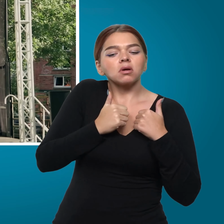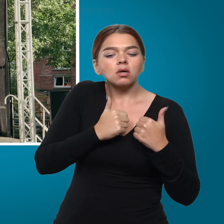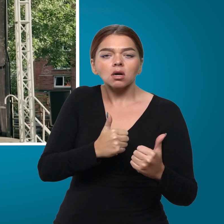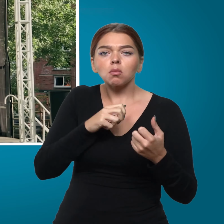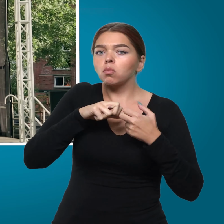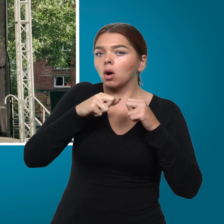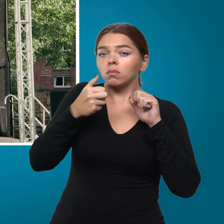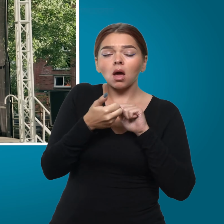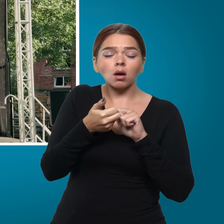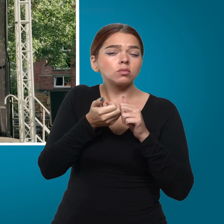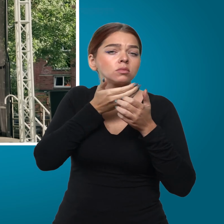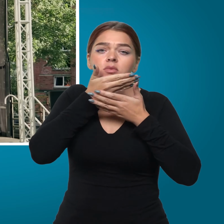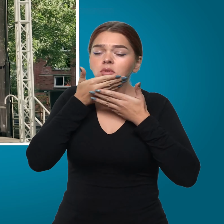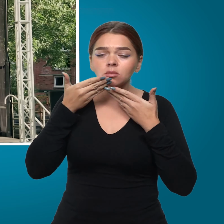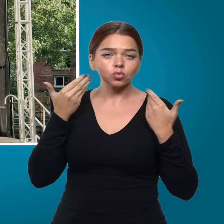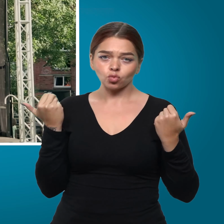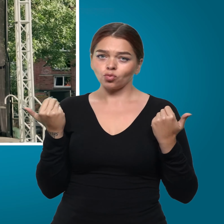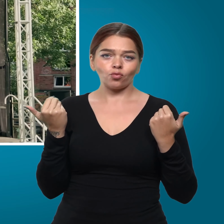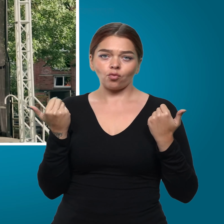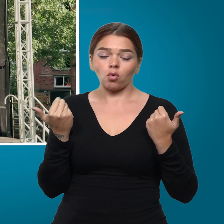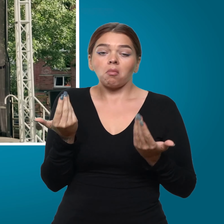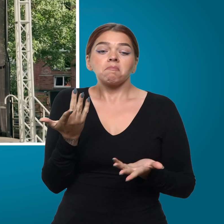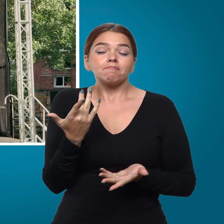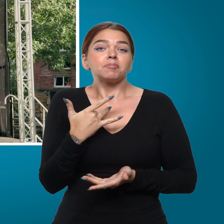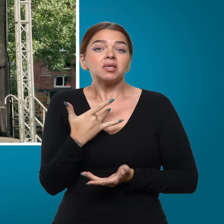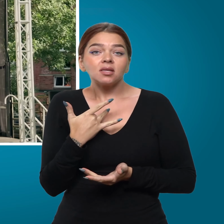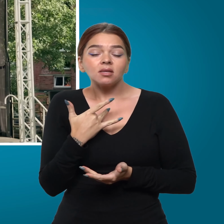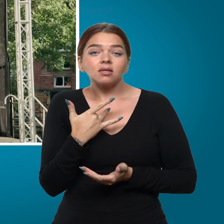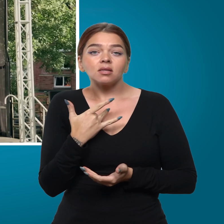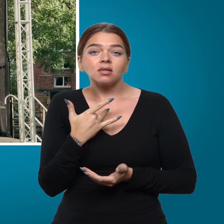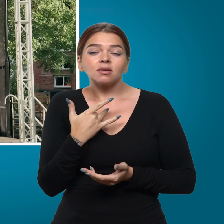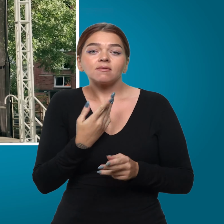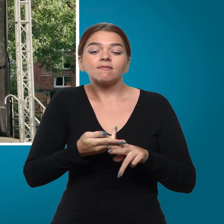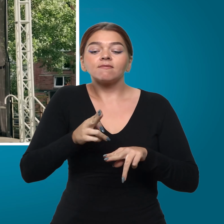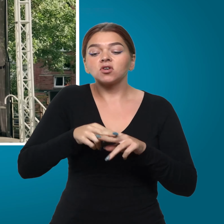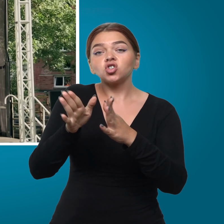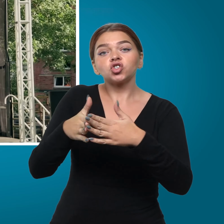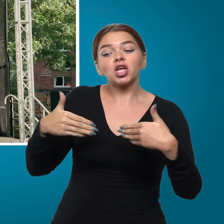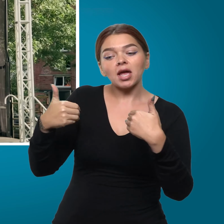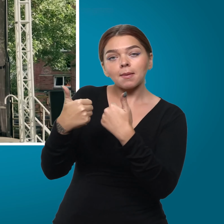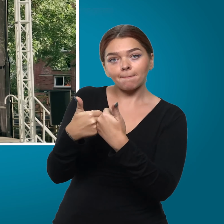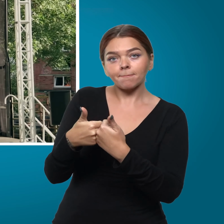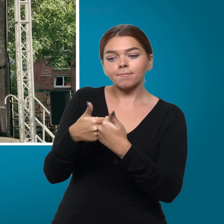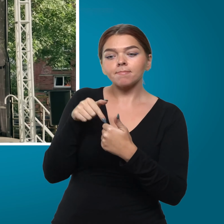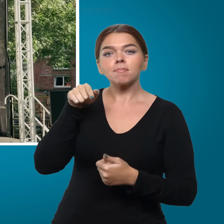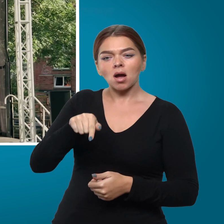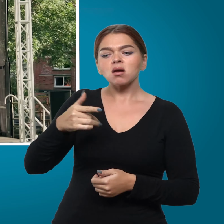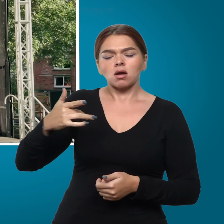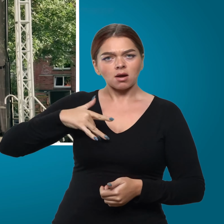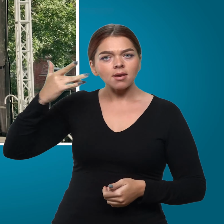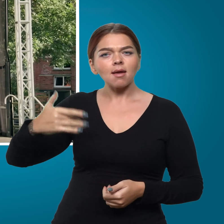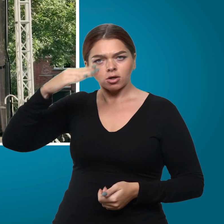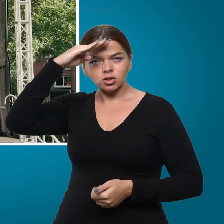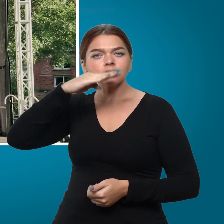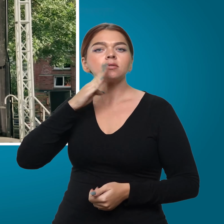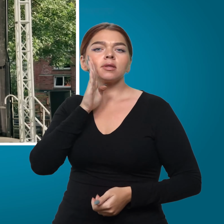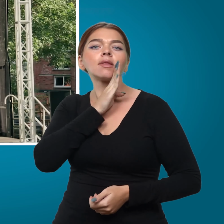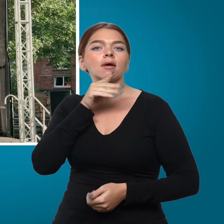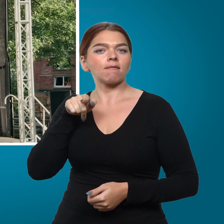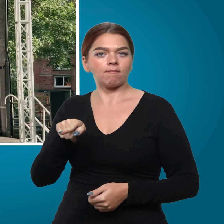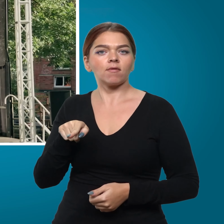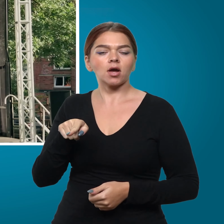nekėliau daug problemų. Gal dėl to, kad ir šeimoje auklėjimas buvo pakankamai griežtas, tai nebuvo net